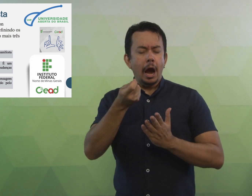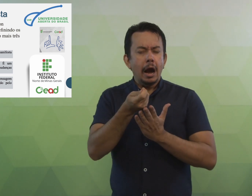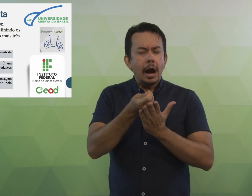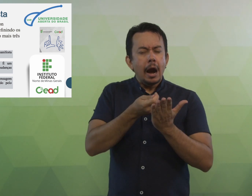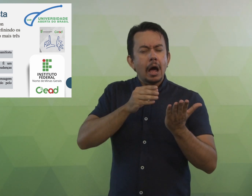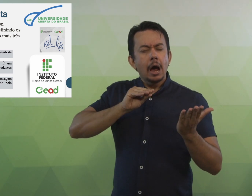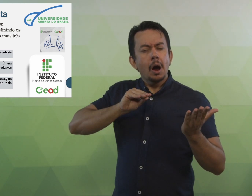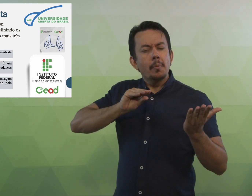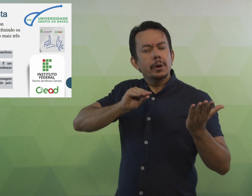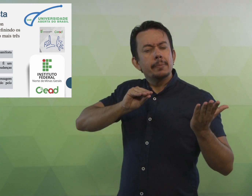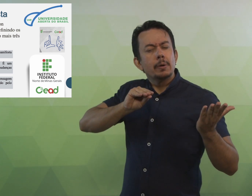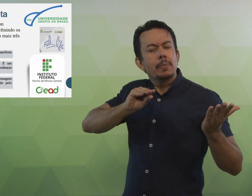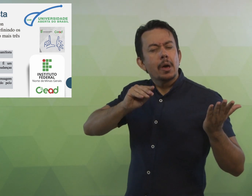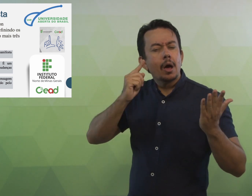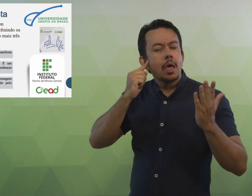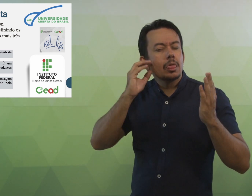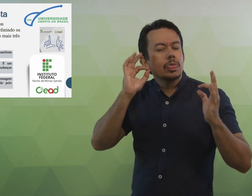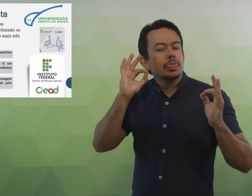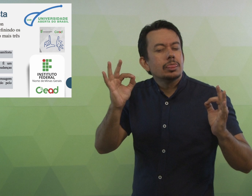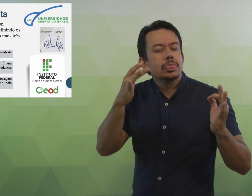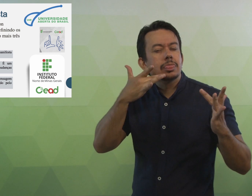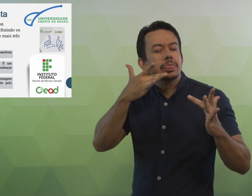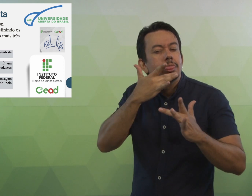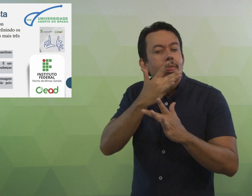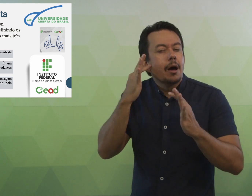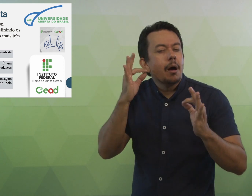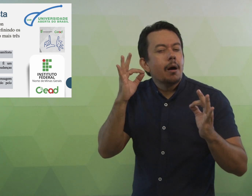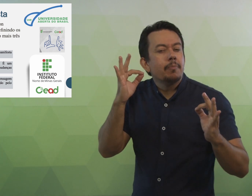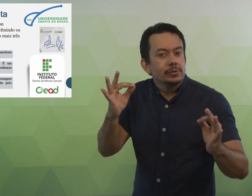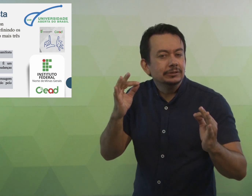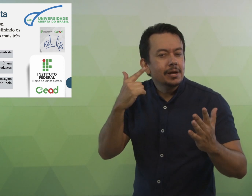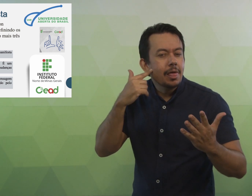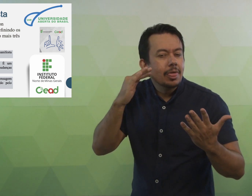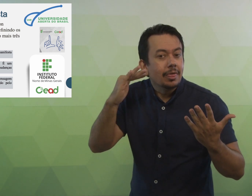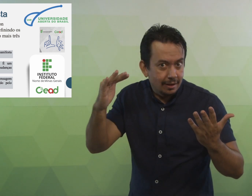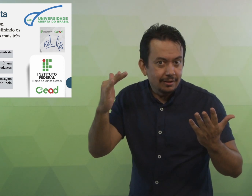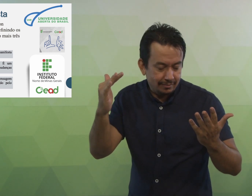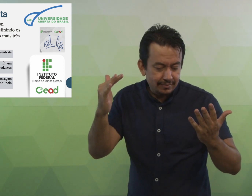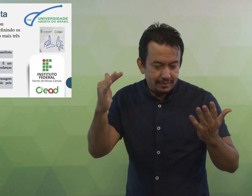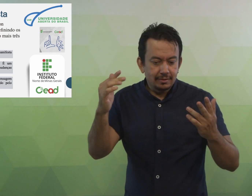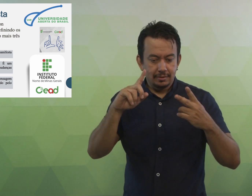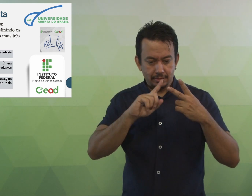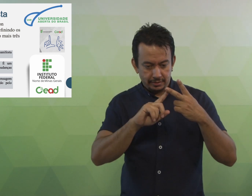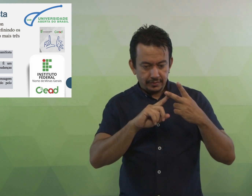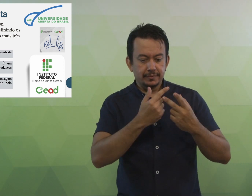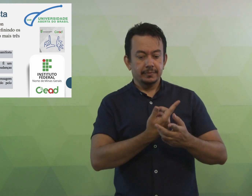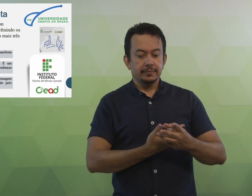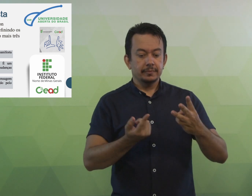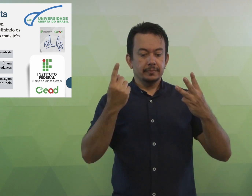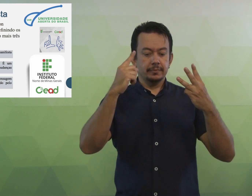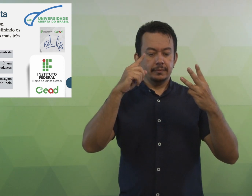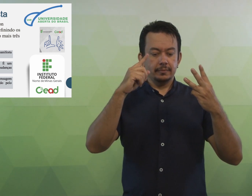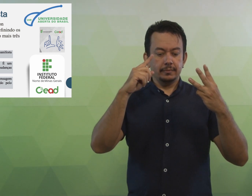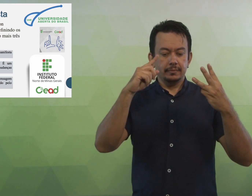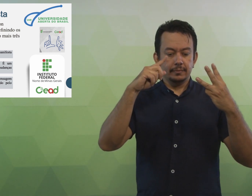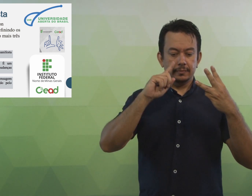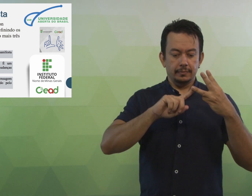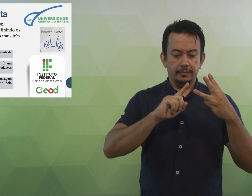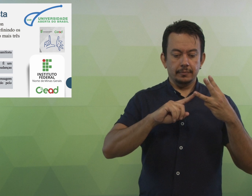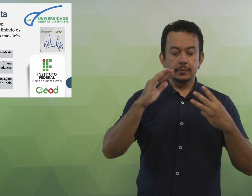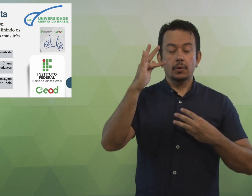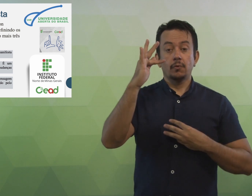sua expressão artística. Então, é a forma como que essa pessoa se expressa. É uma pessoa